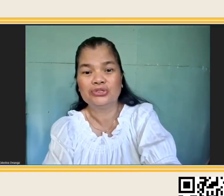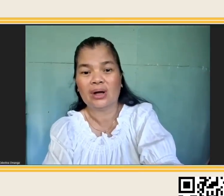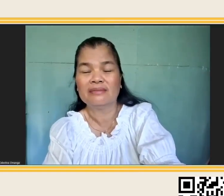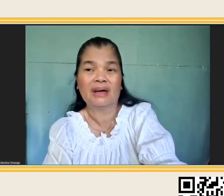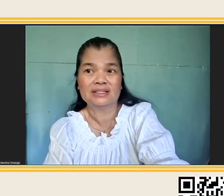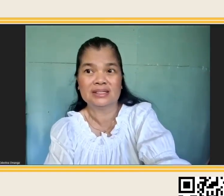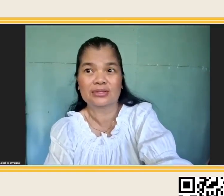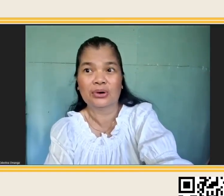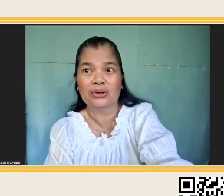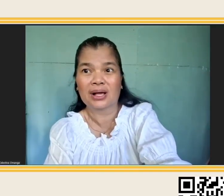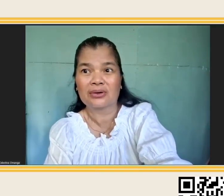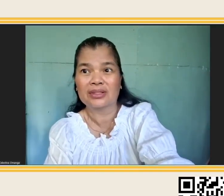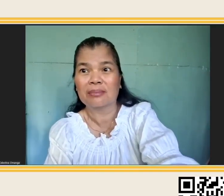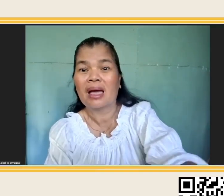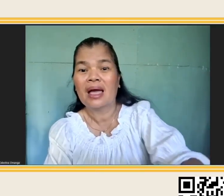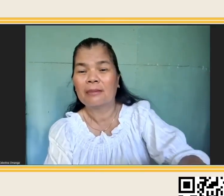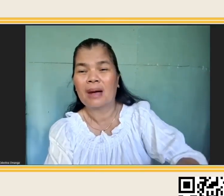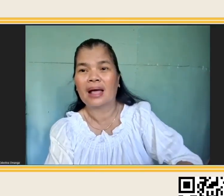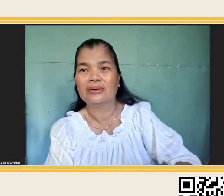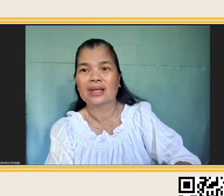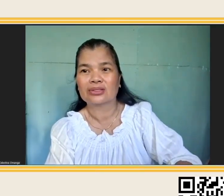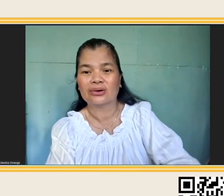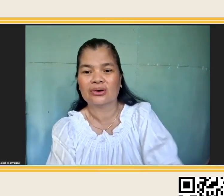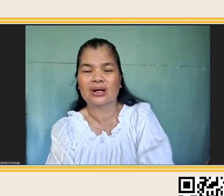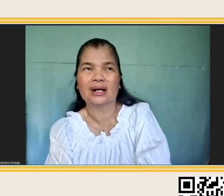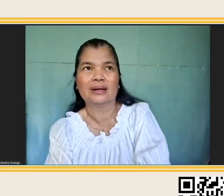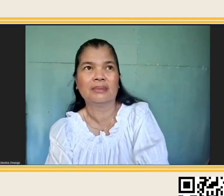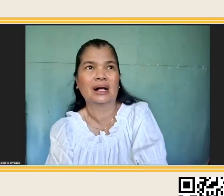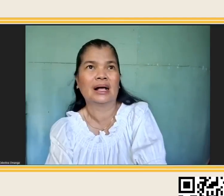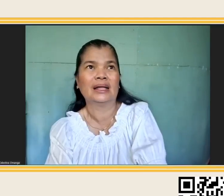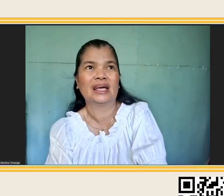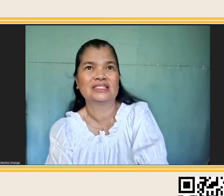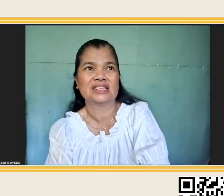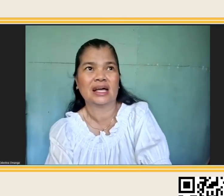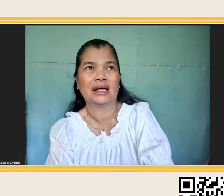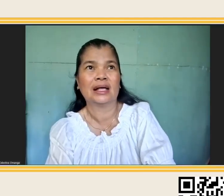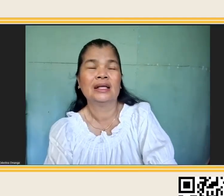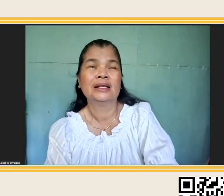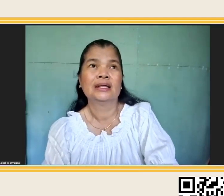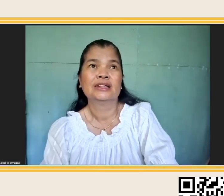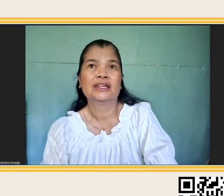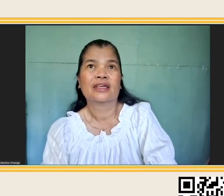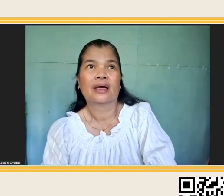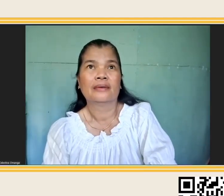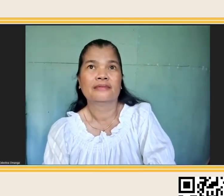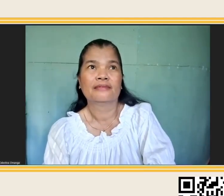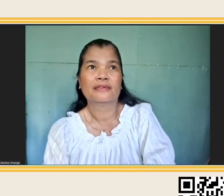Ito, medyo advanced na to ng ano na to, mga nasa